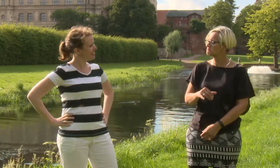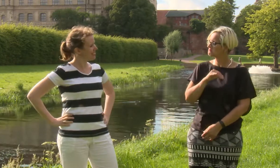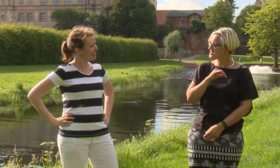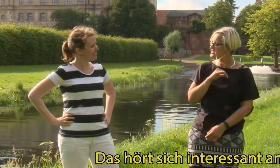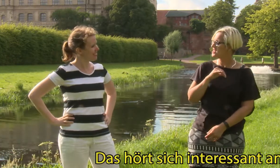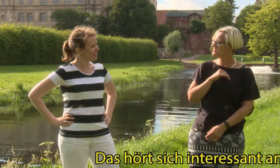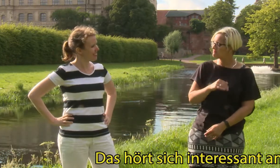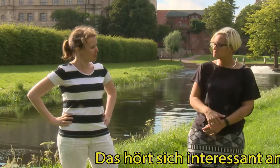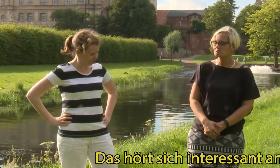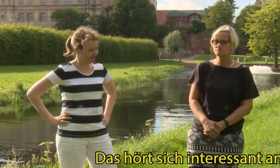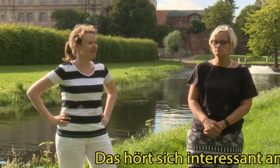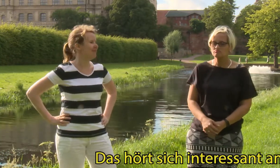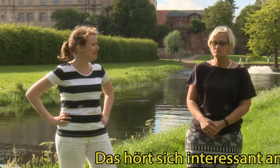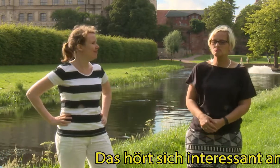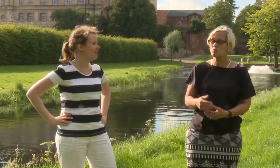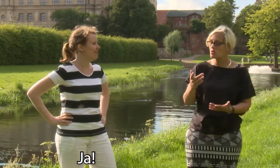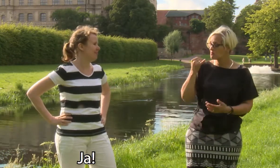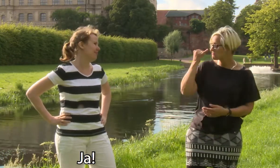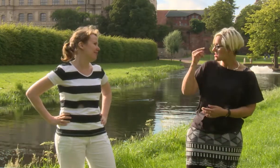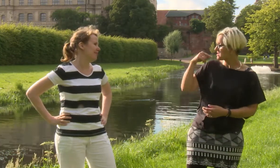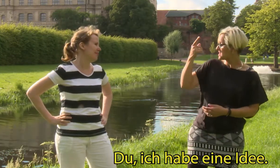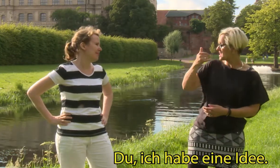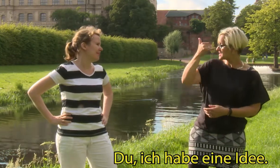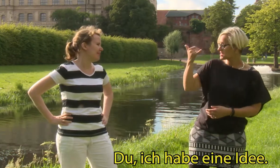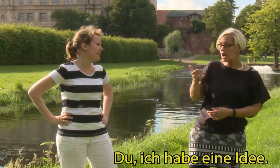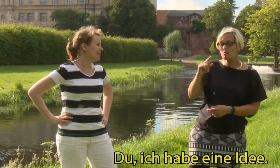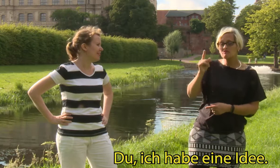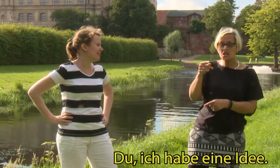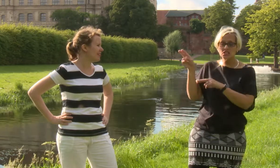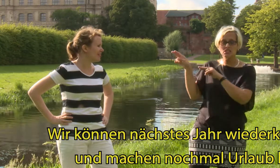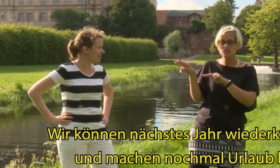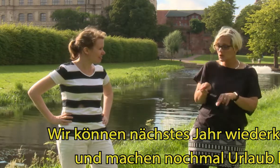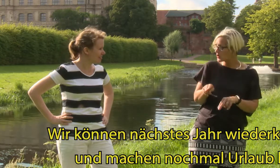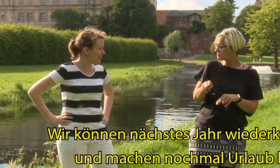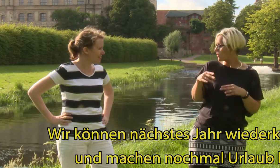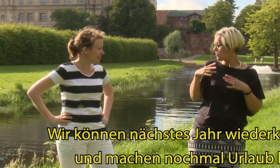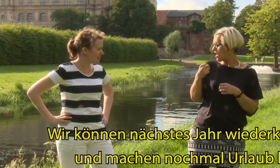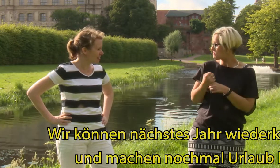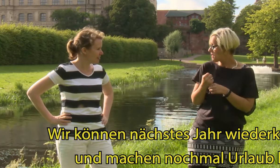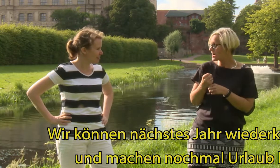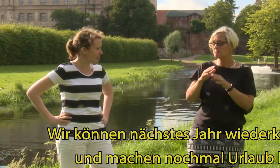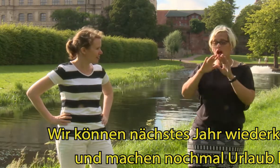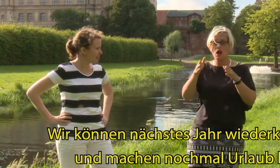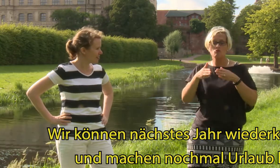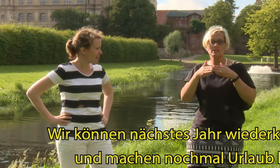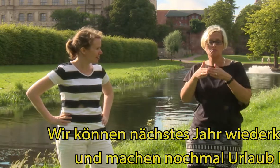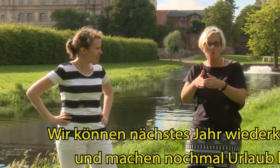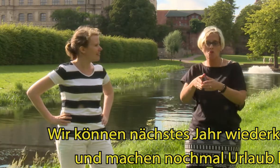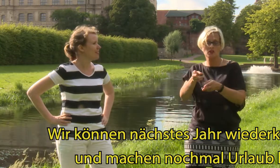Das hört sich interessant an. Hm. Du, ich hab ne Idee. Wir können nächstes Jahr wiederkommen und machen nochmal Urlaub